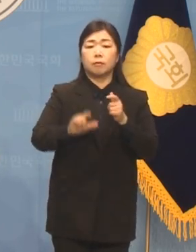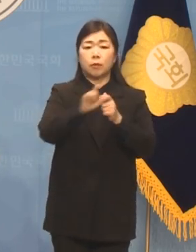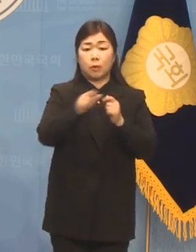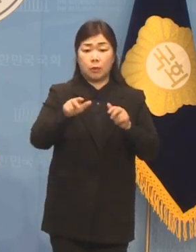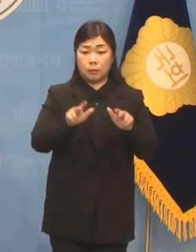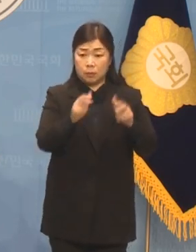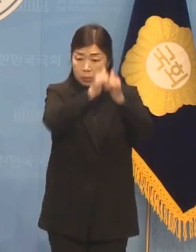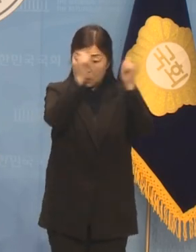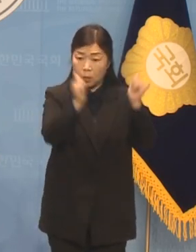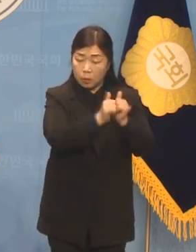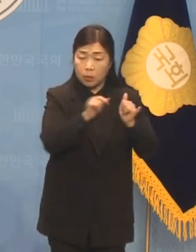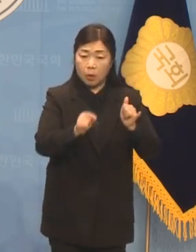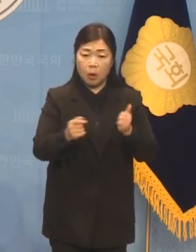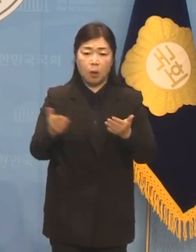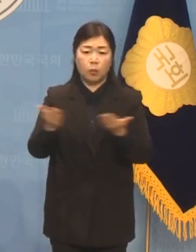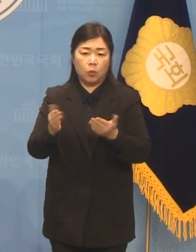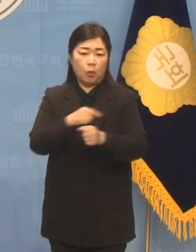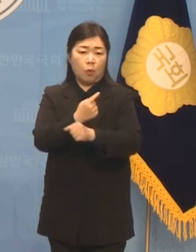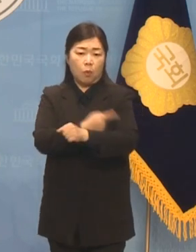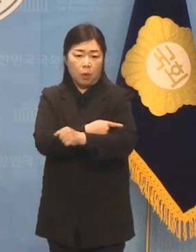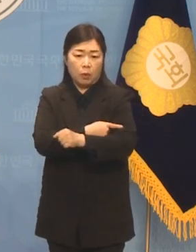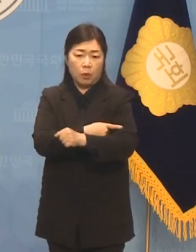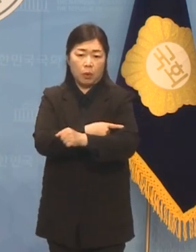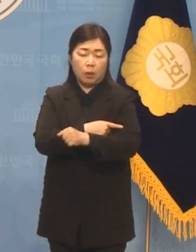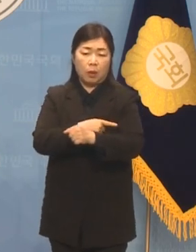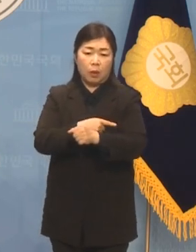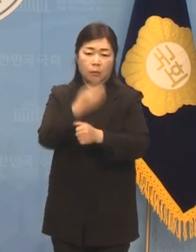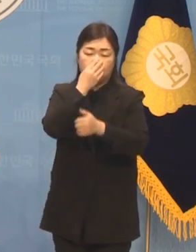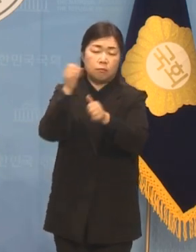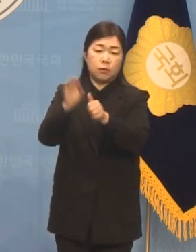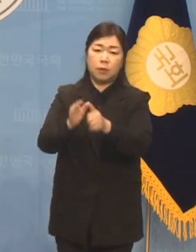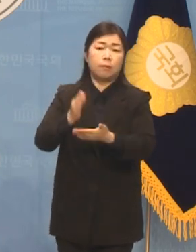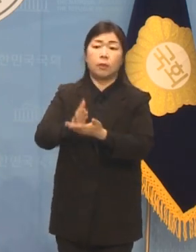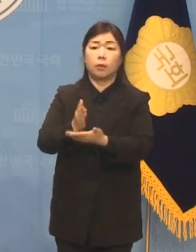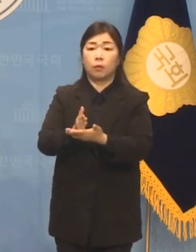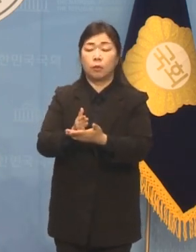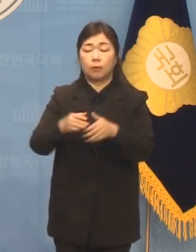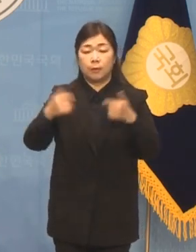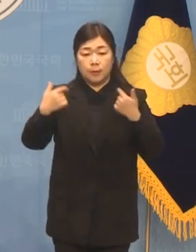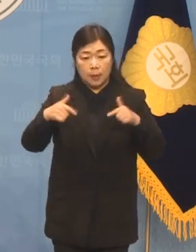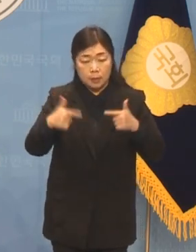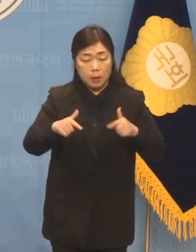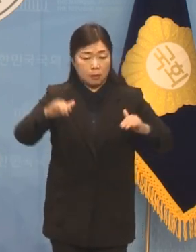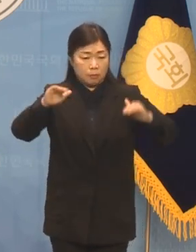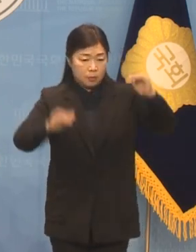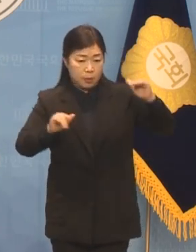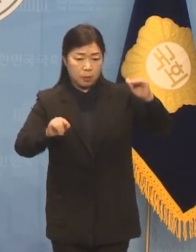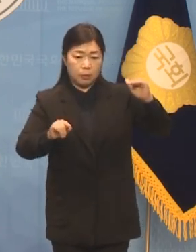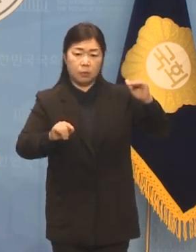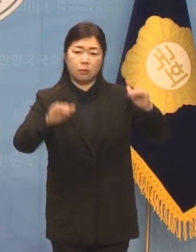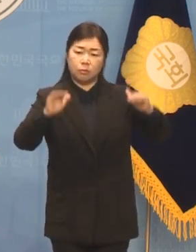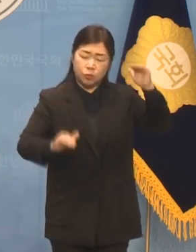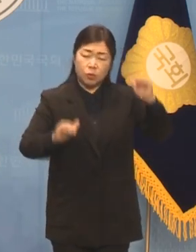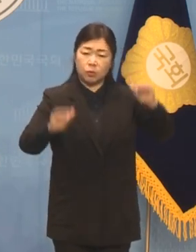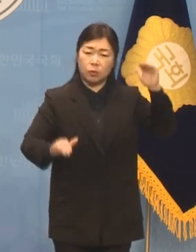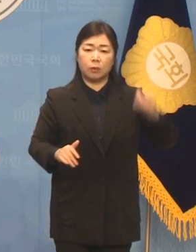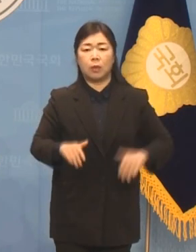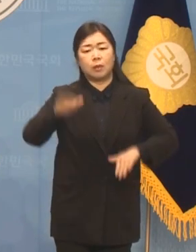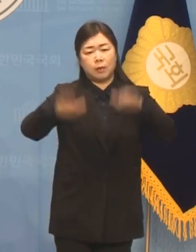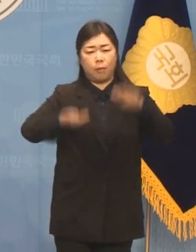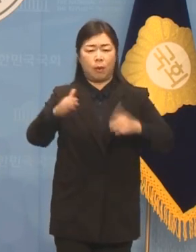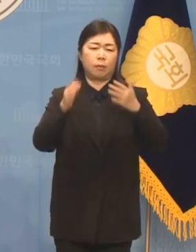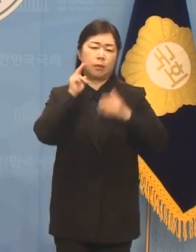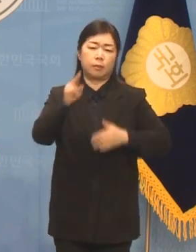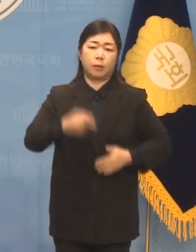우리 사회에서 노동권이 유린당하지 않고 또 늘 불평등과 차별을 얘기하고 그 속에